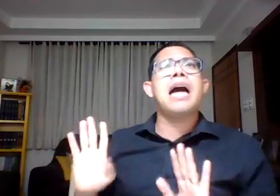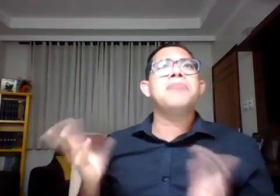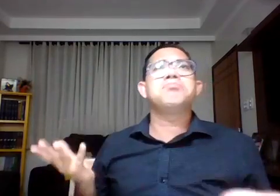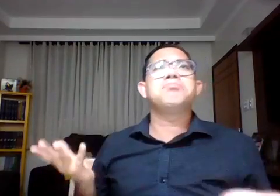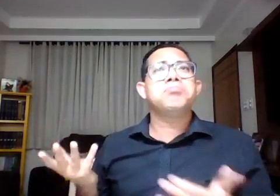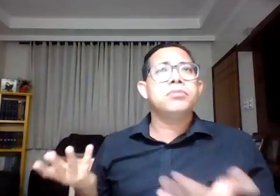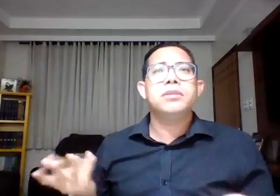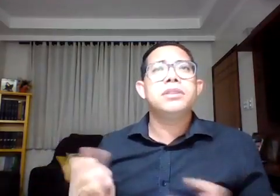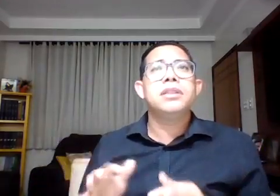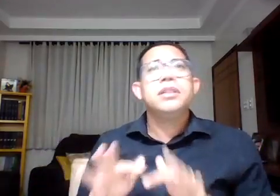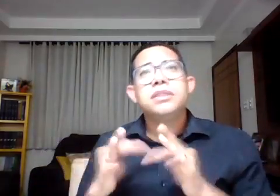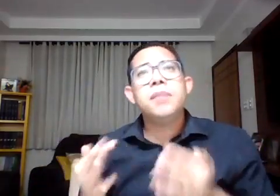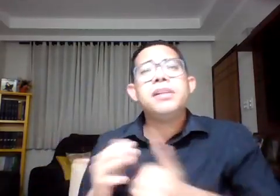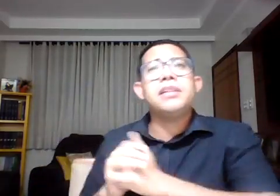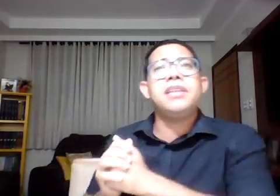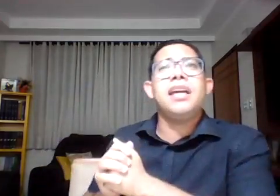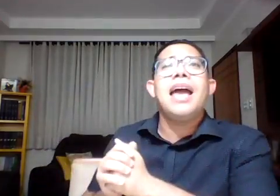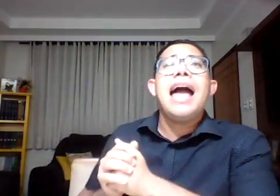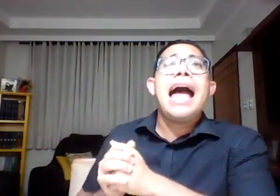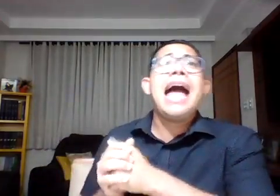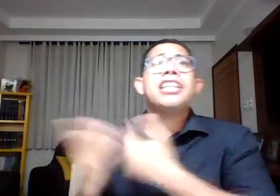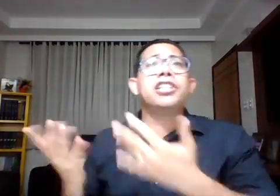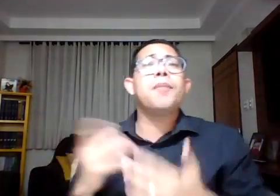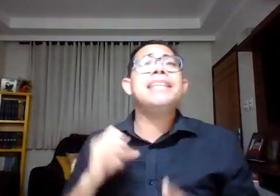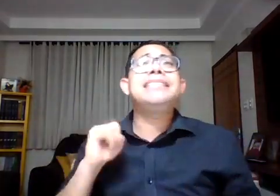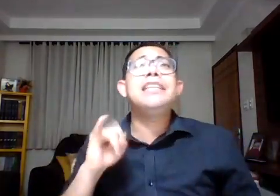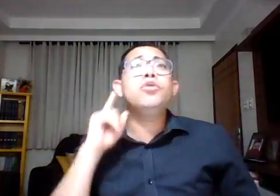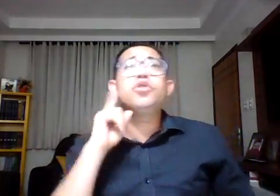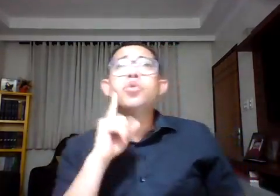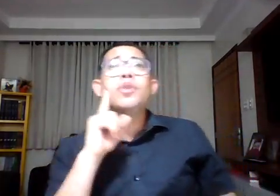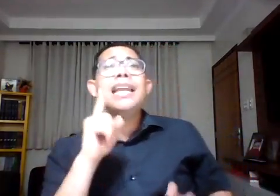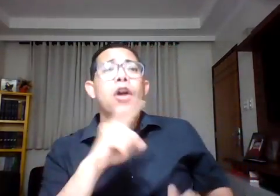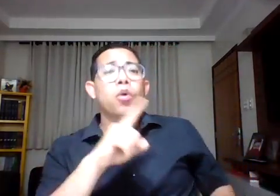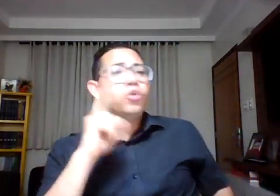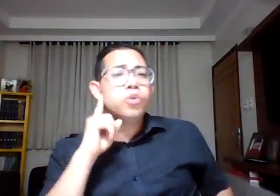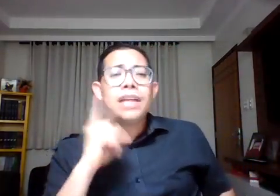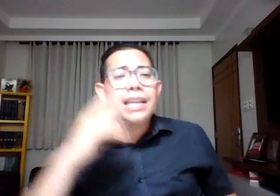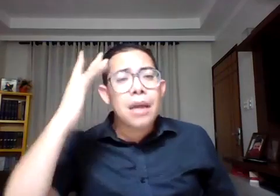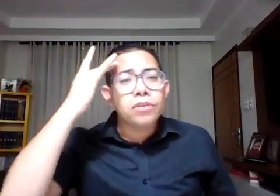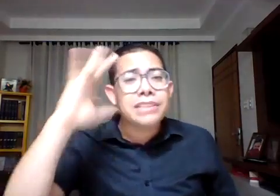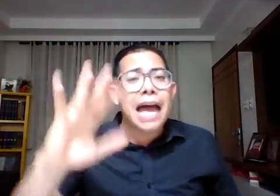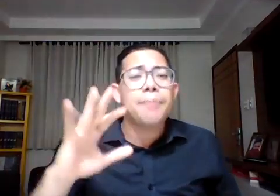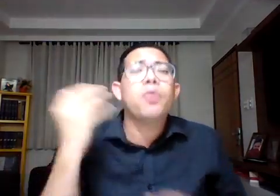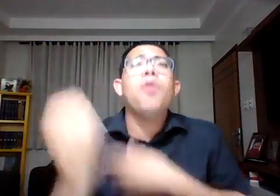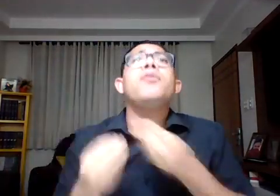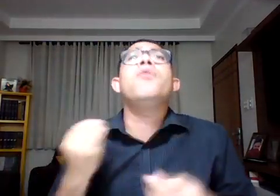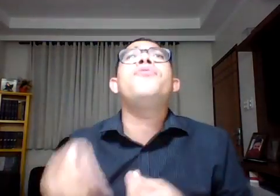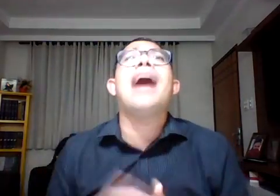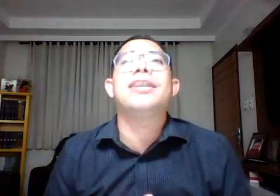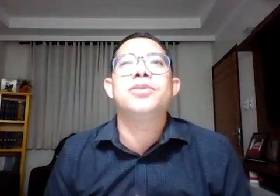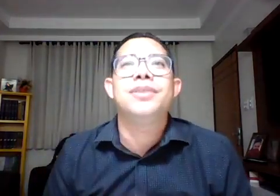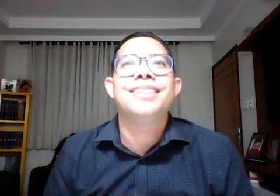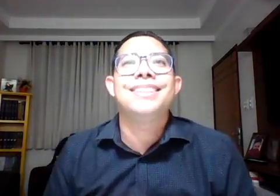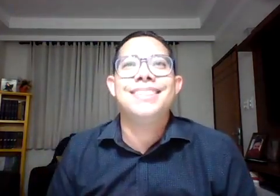perguntar. Simples assim. Ah, Gisele, mas se o surdo ele não sabe, como que eu faço?